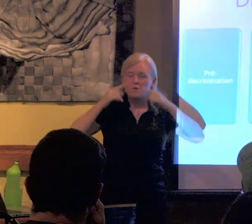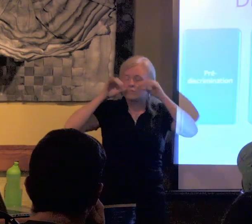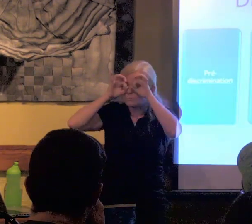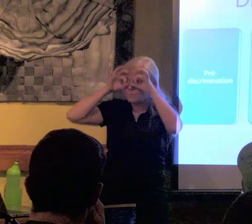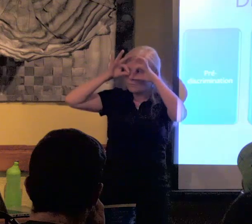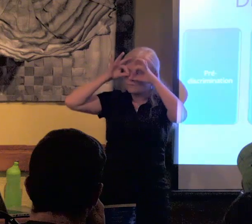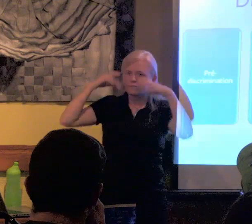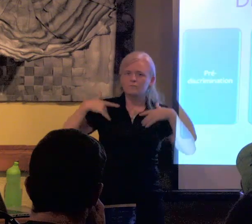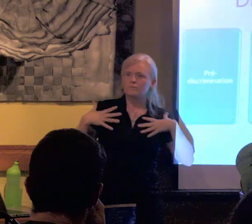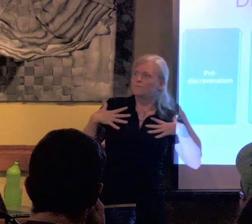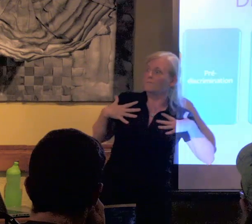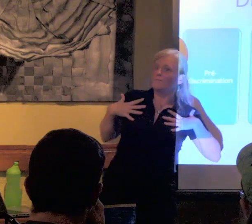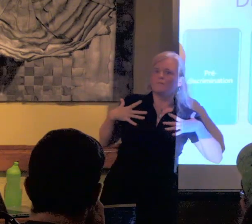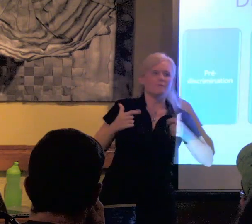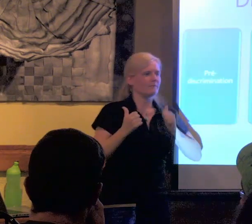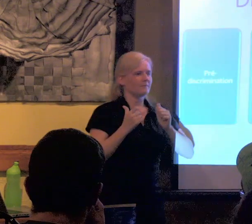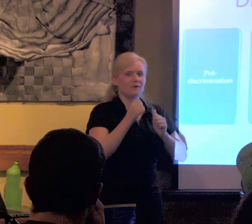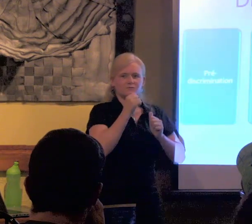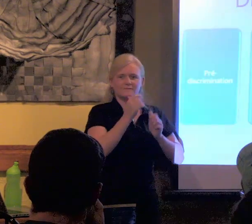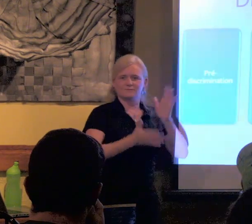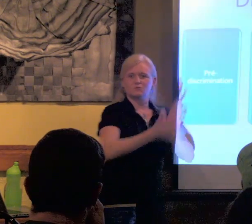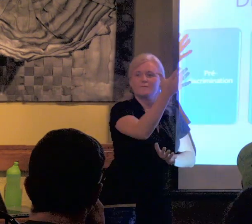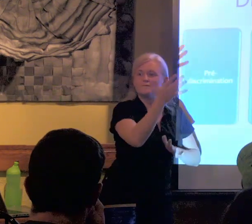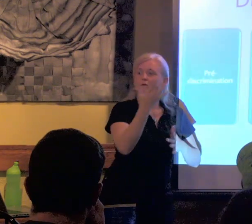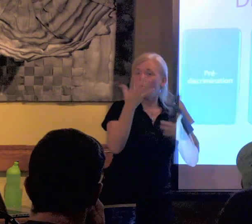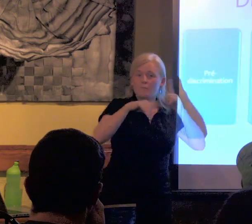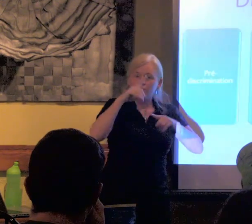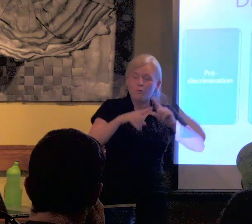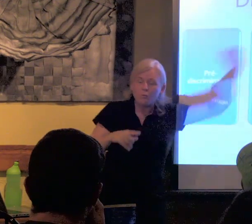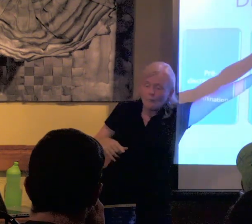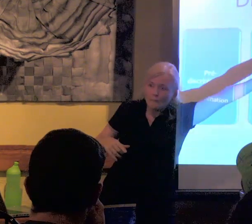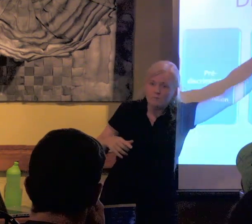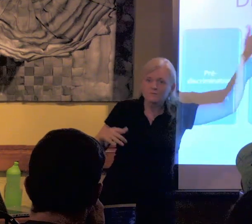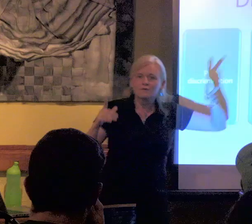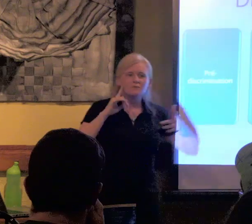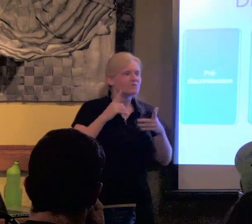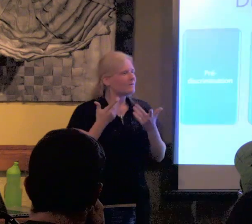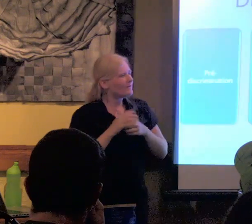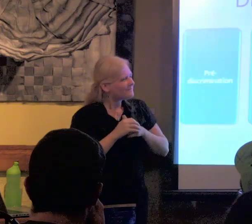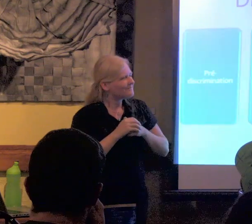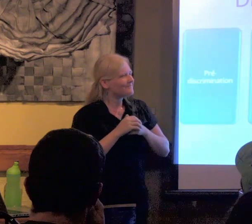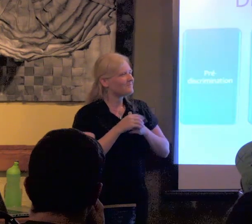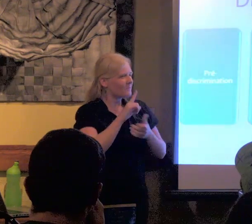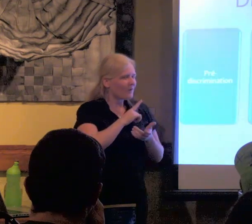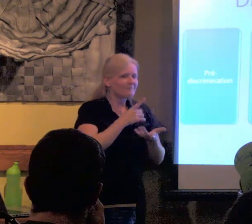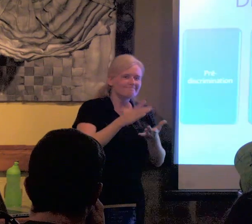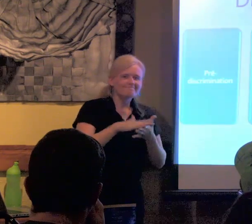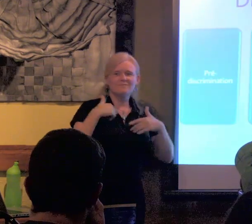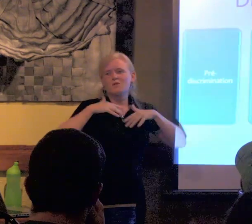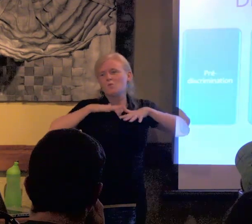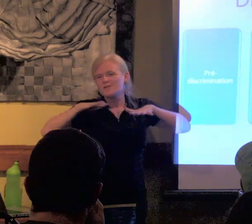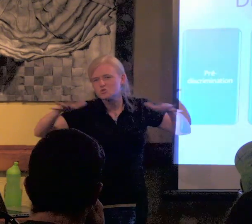va demander l'heure, bien, si on demande l'heure à une personne entendante et qu'elle se rend compte qu'on est sourd, bien souvent, des fois, on se retrouve à ne pas avoir de réponse,